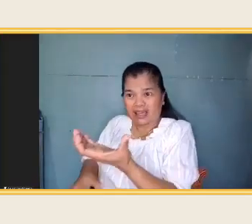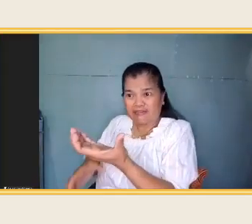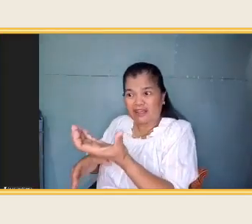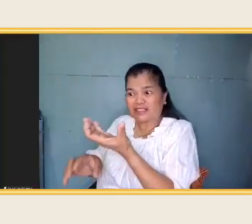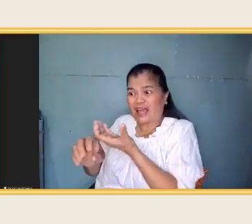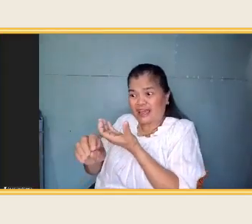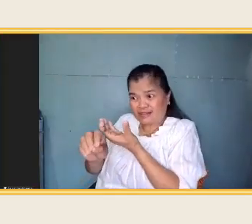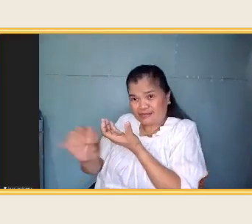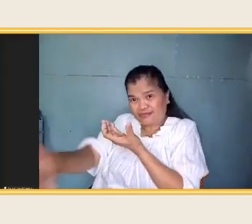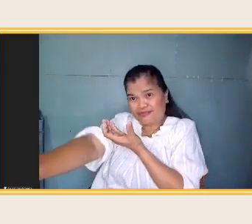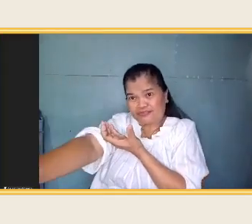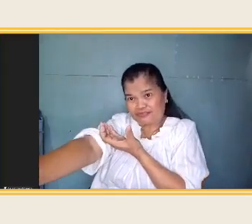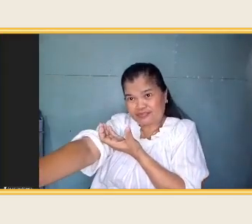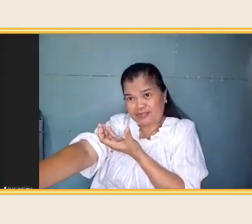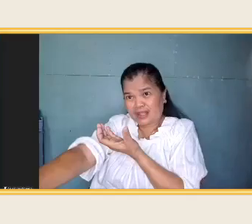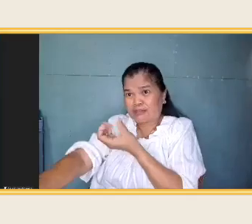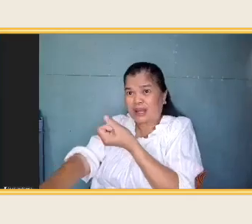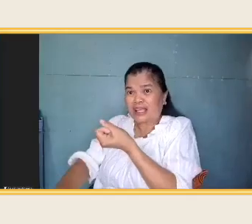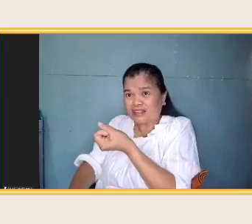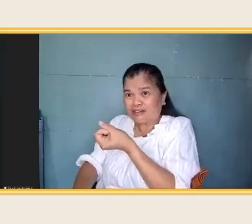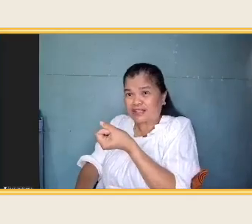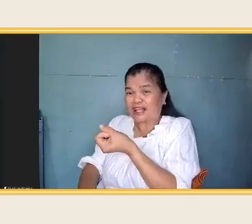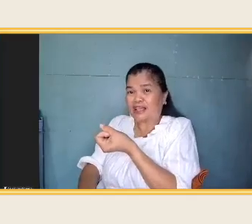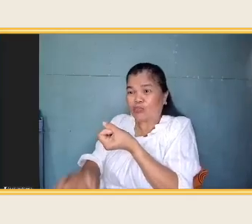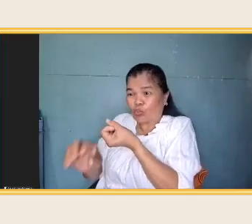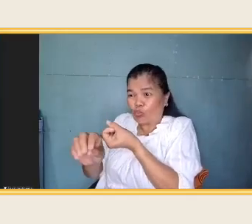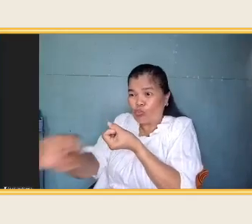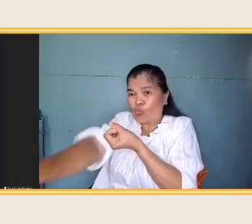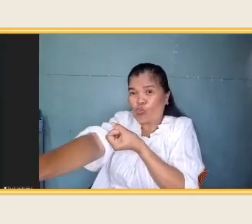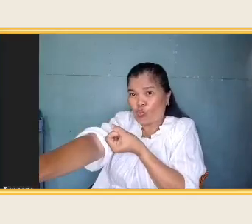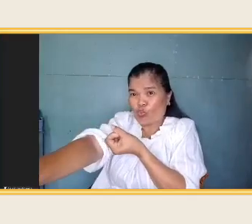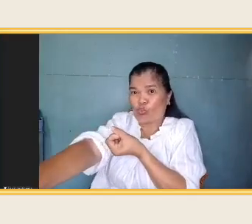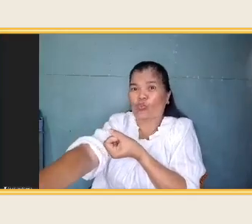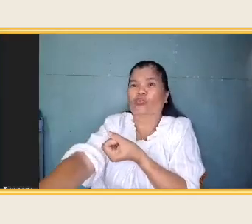Okay, malaking flashlight, maliit na flashlight.